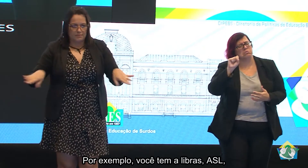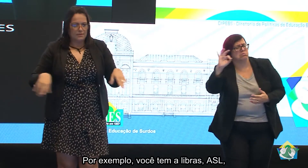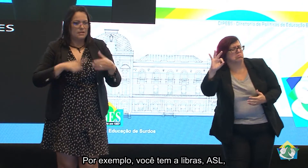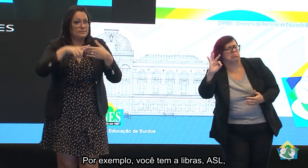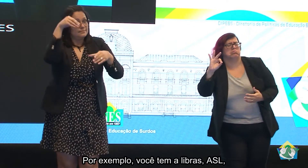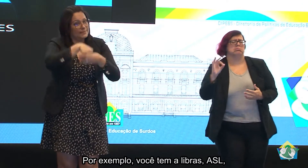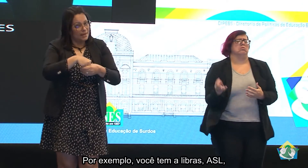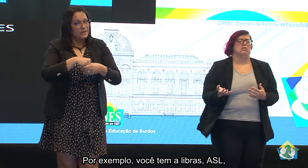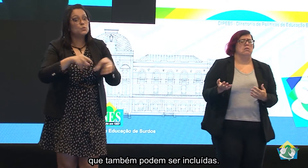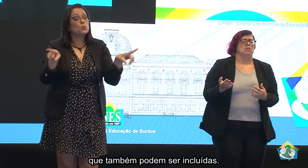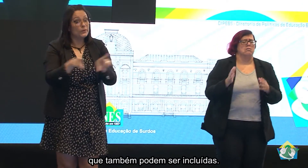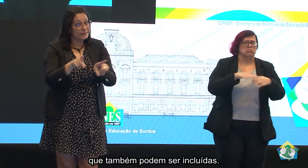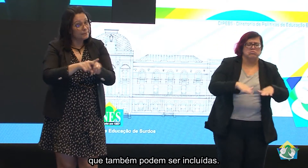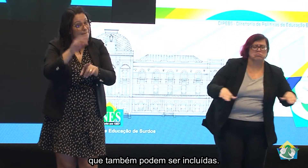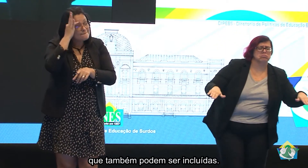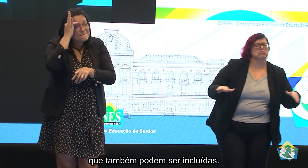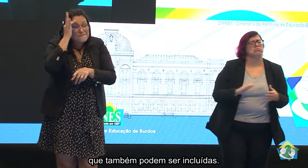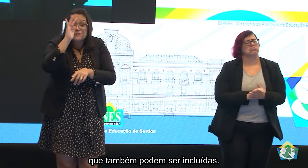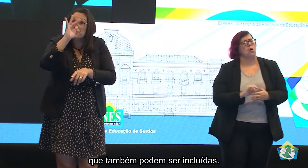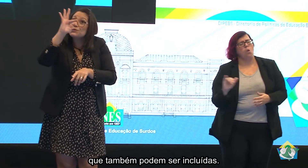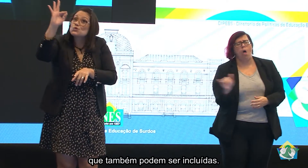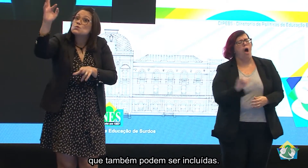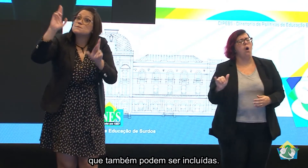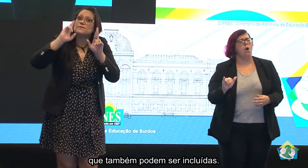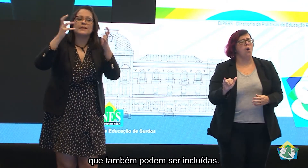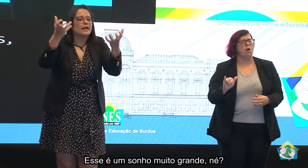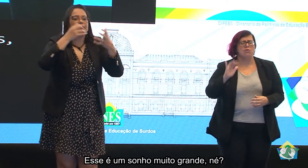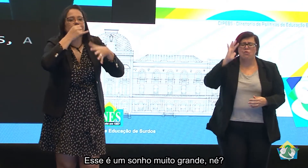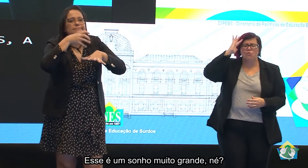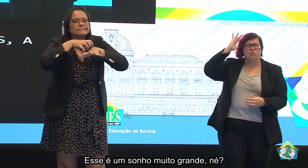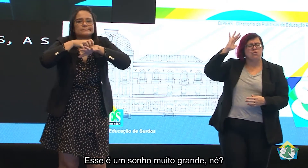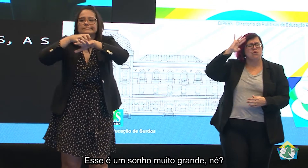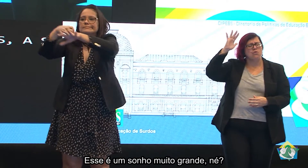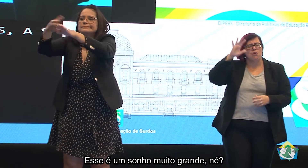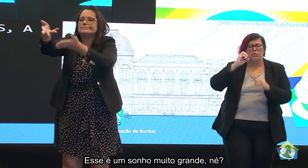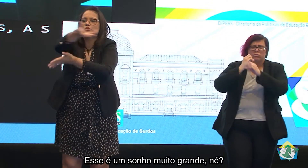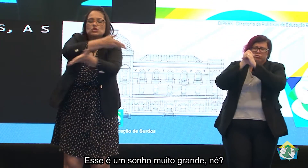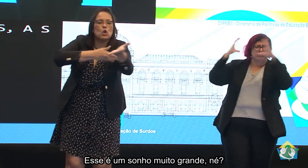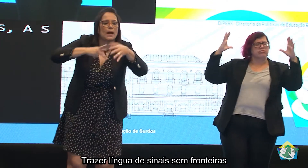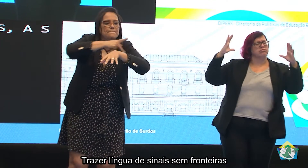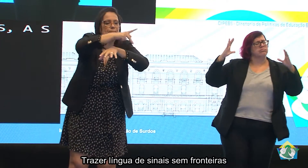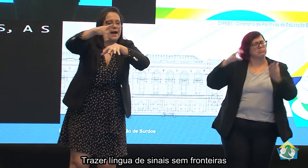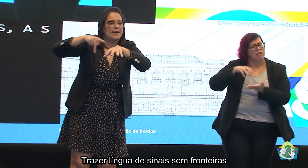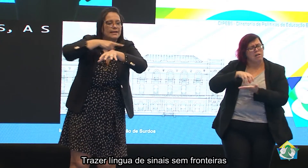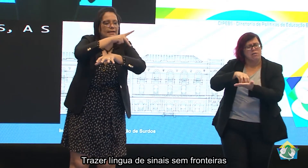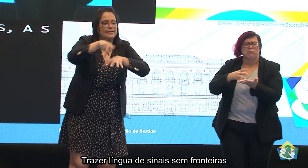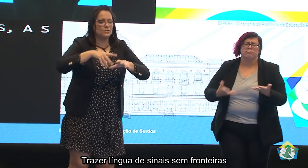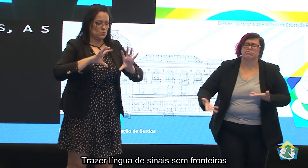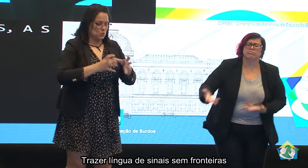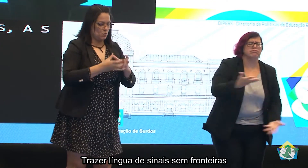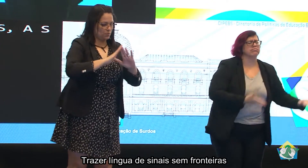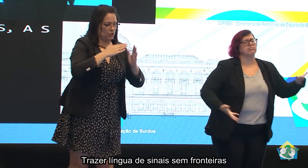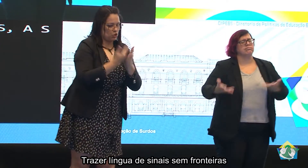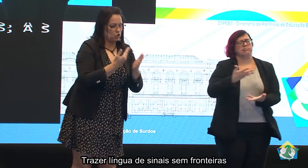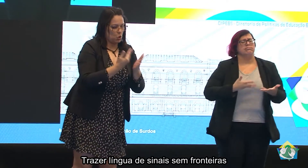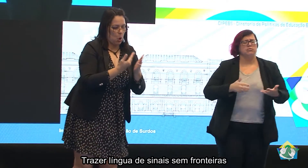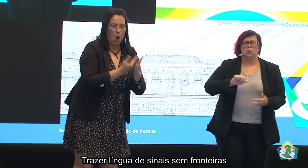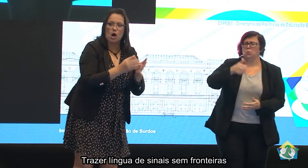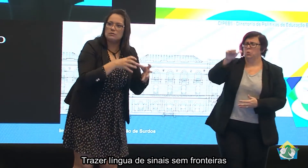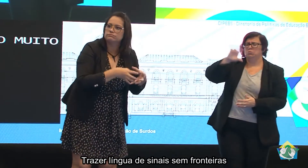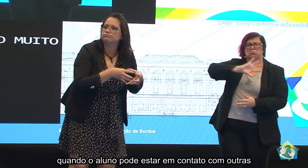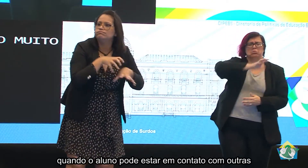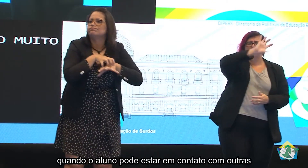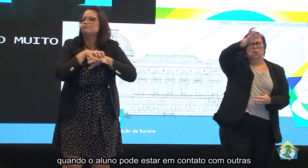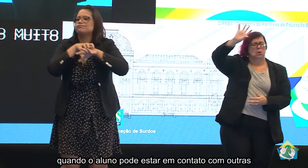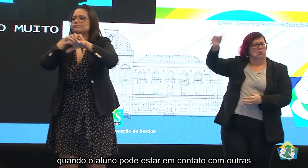a ASL, que também podem ser incluídas. Esse é um sonho muito grande, né? Trazer línguas sem fronteiras, línguas de sinais